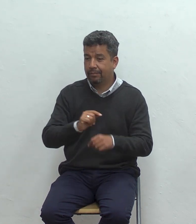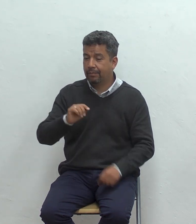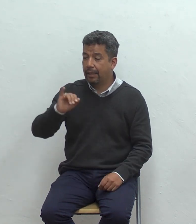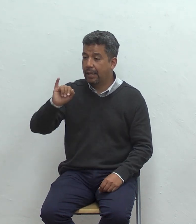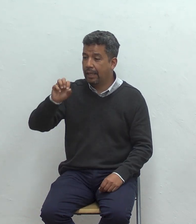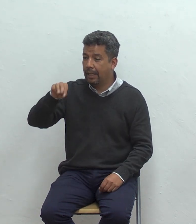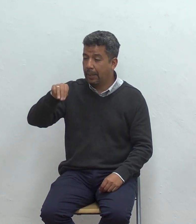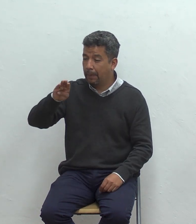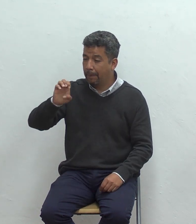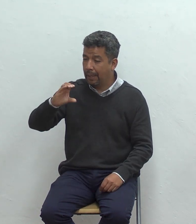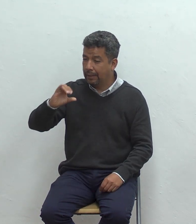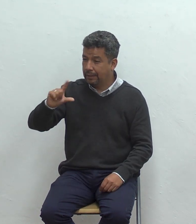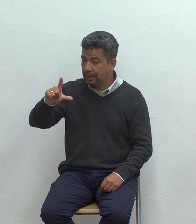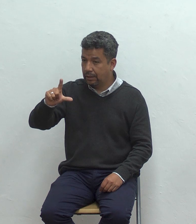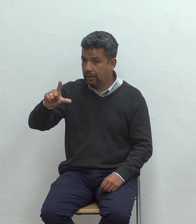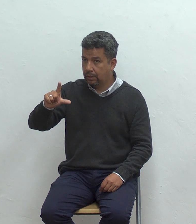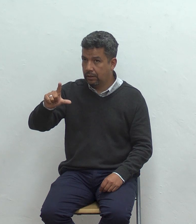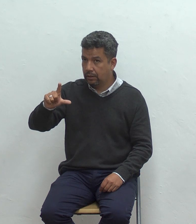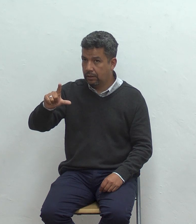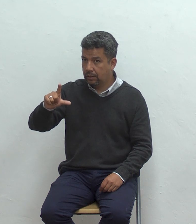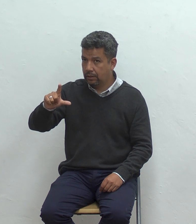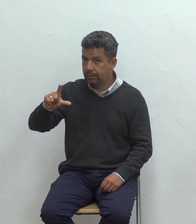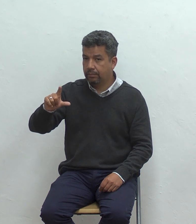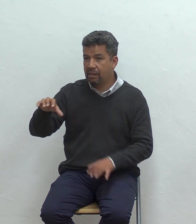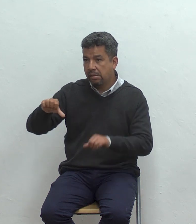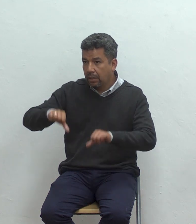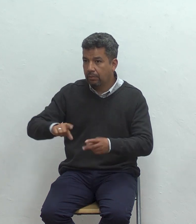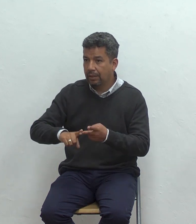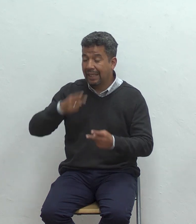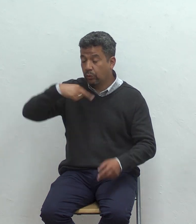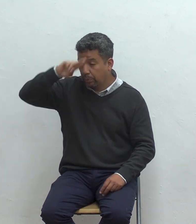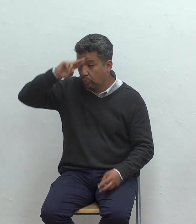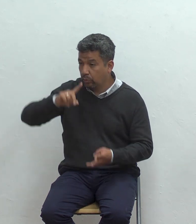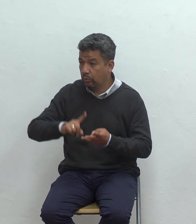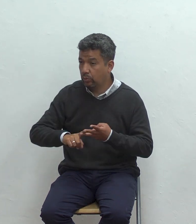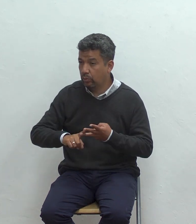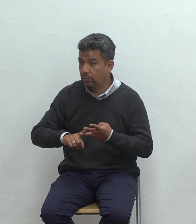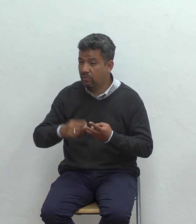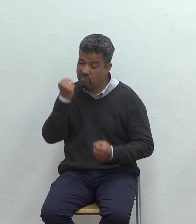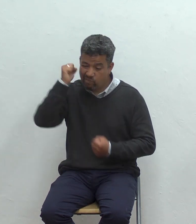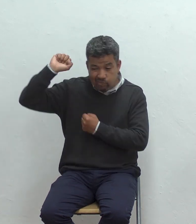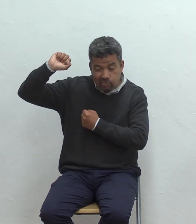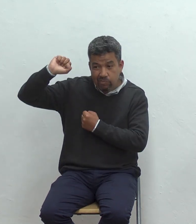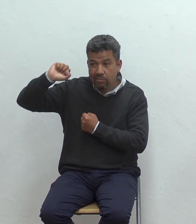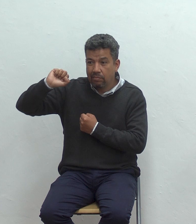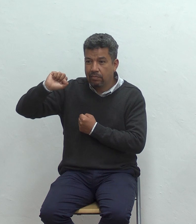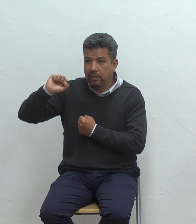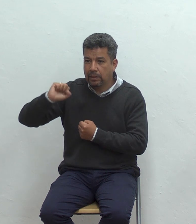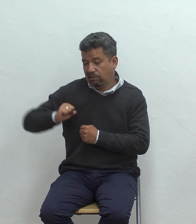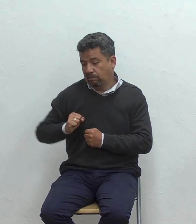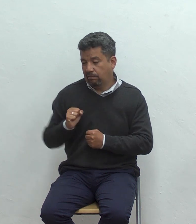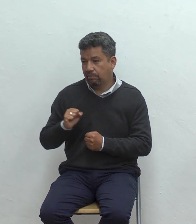Imbécil, ignorante, no, perdón, imbécil, estúpido, rebelde,